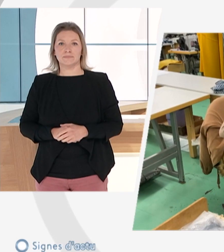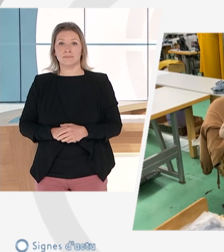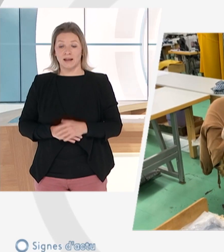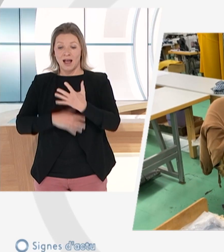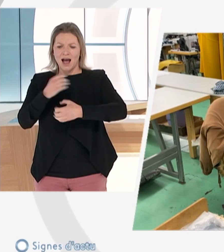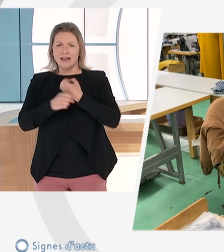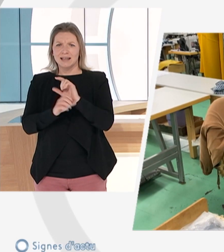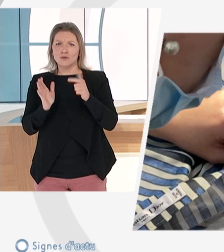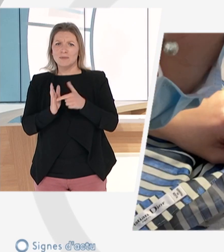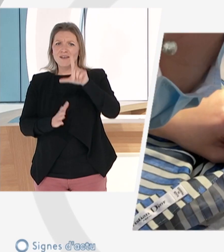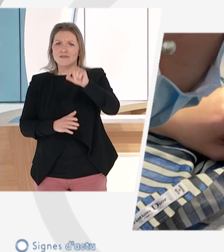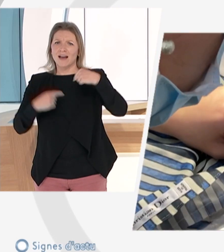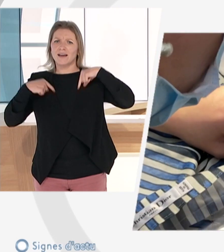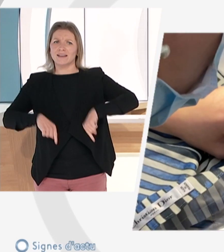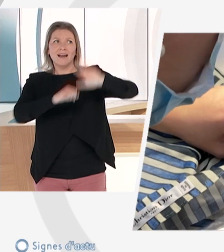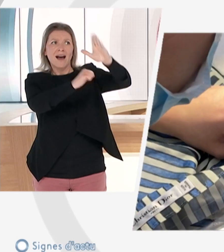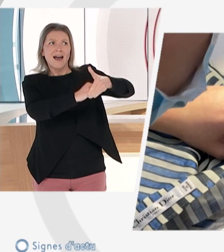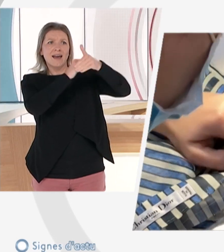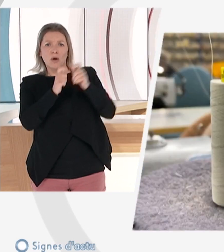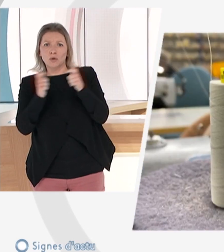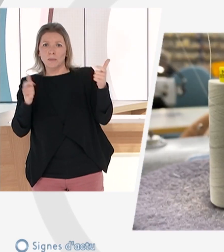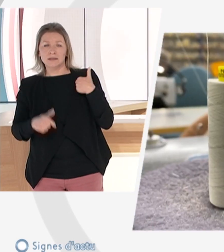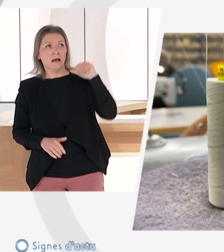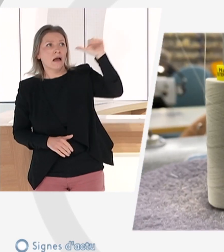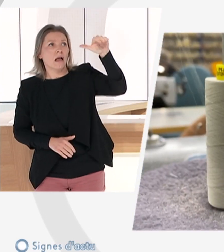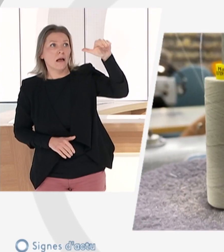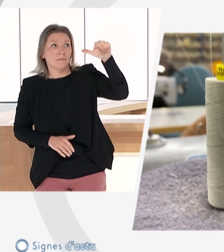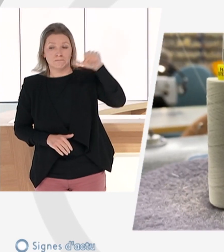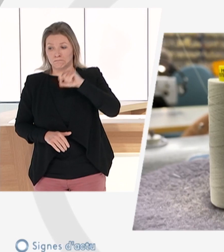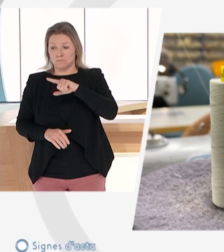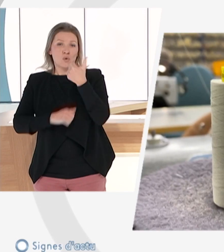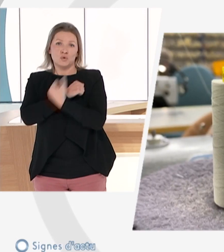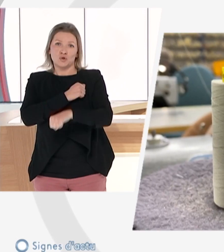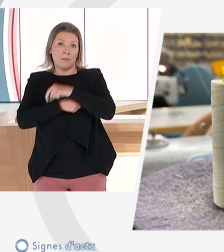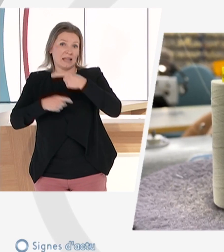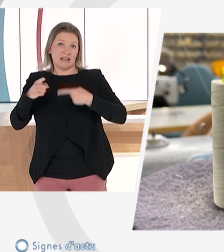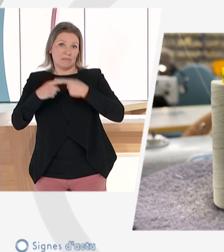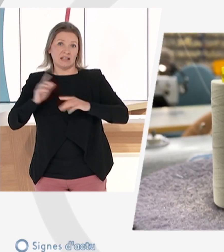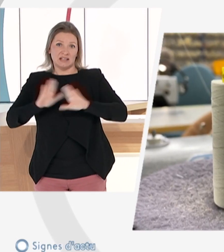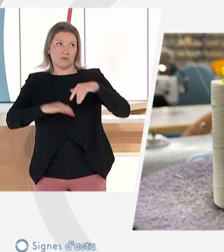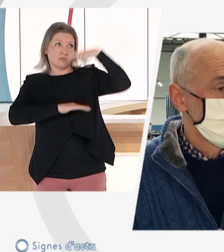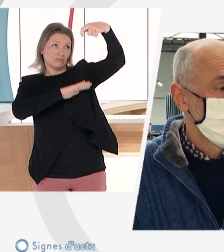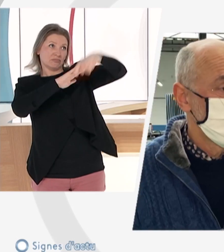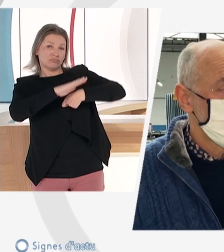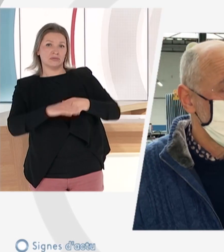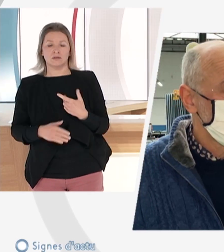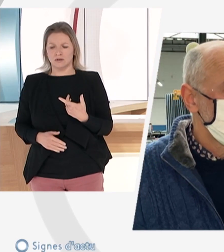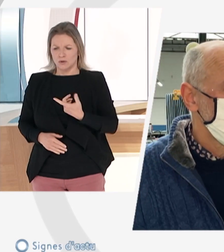levier du chômage partiel et des aides d'État qu'une semaine et demie, un choix délibéré. On essaie d'être très